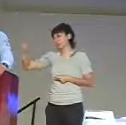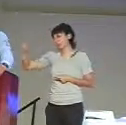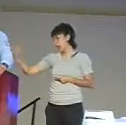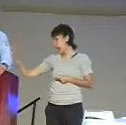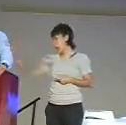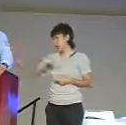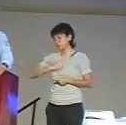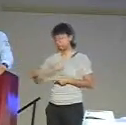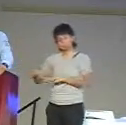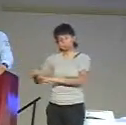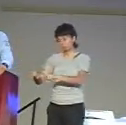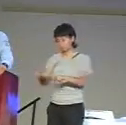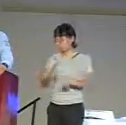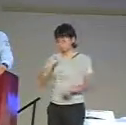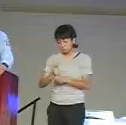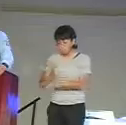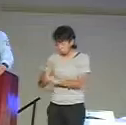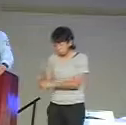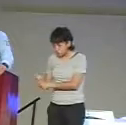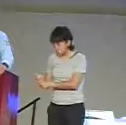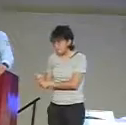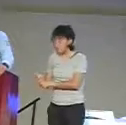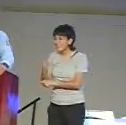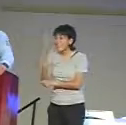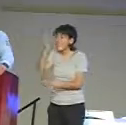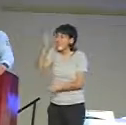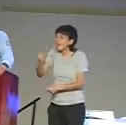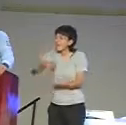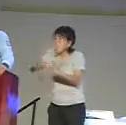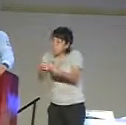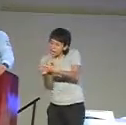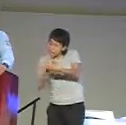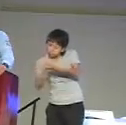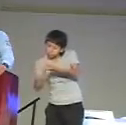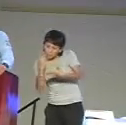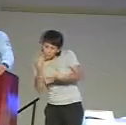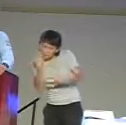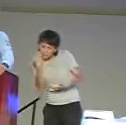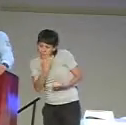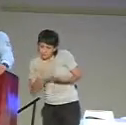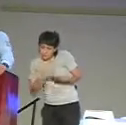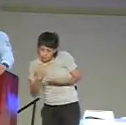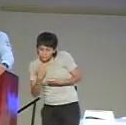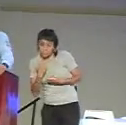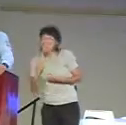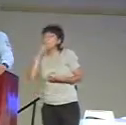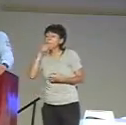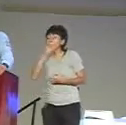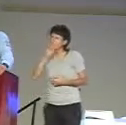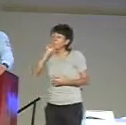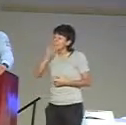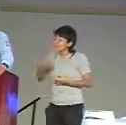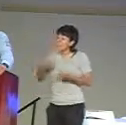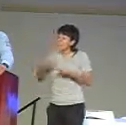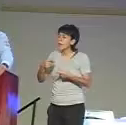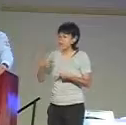elaboración del plan de seguridad, esto es, ¿a dónde voy a ir en el caso de que me sienta mal?